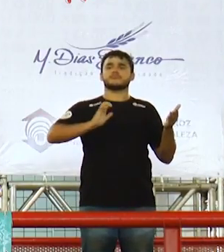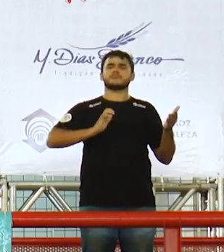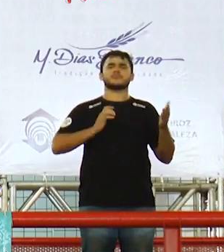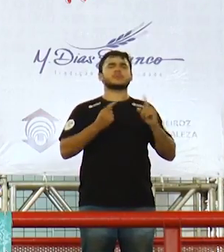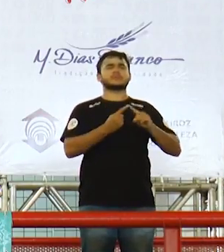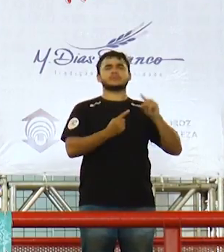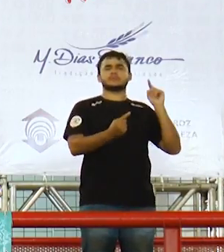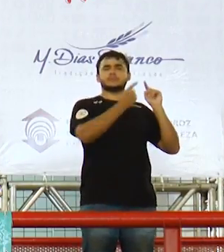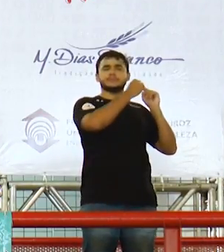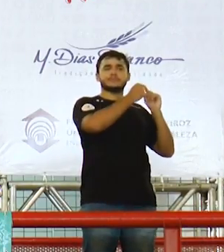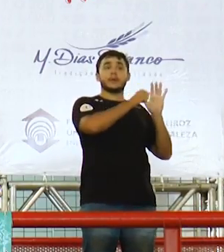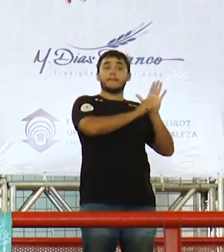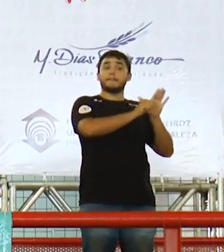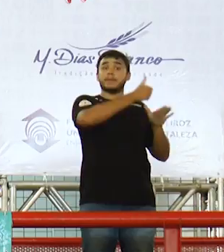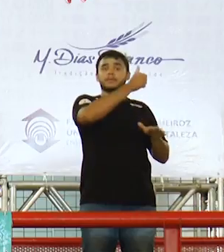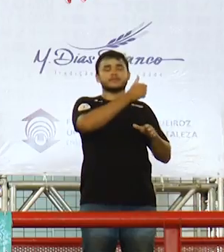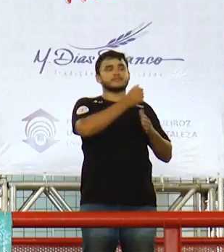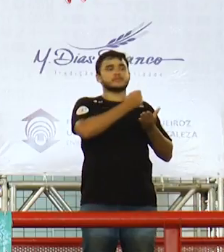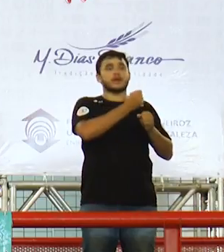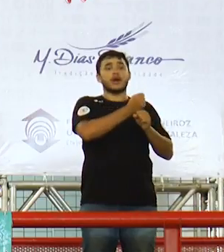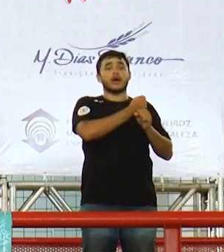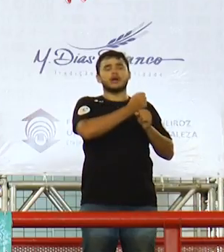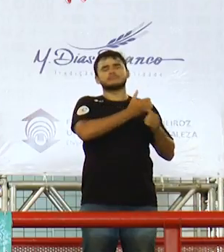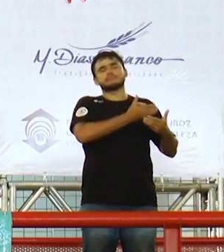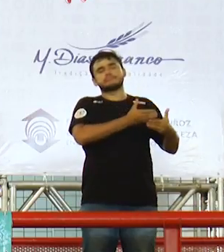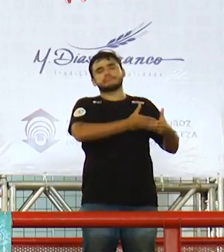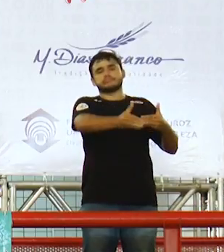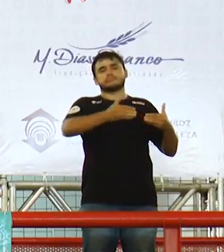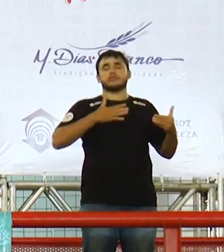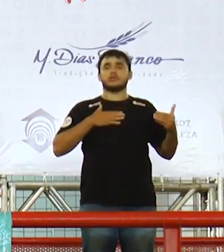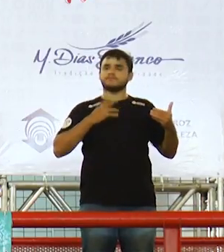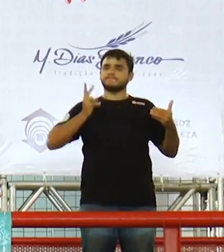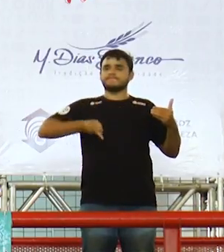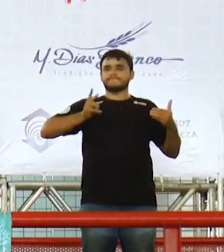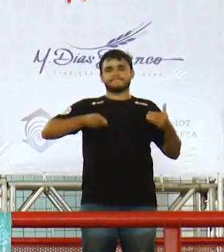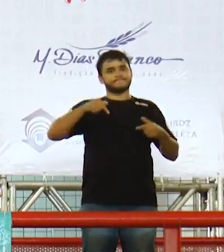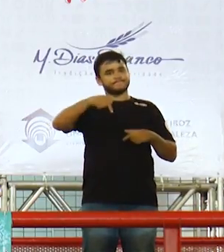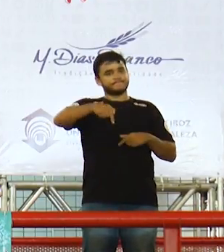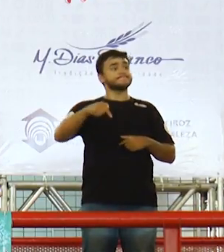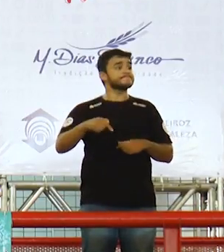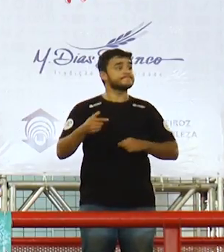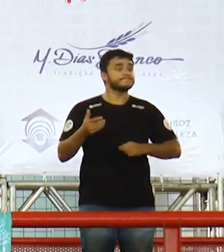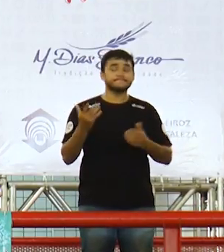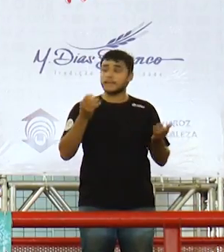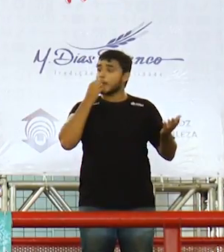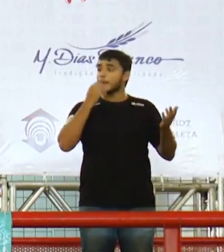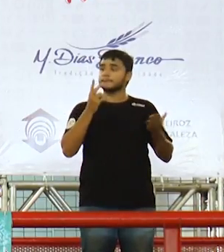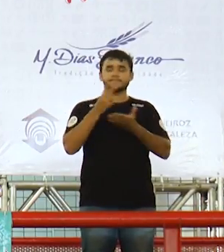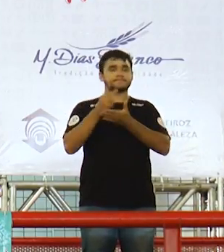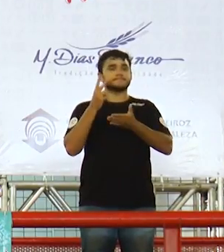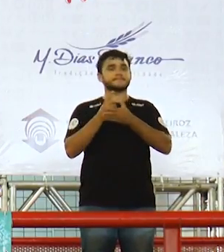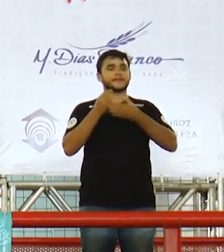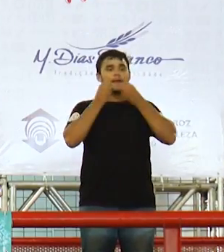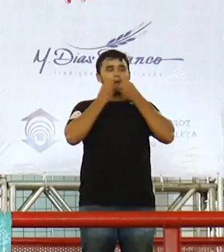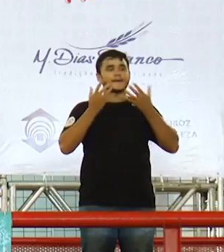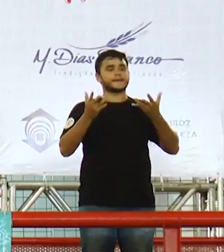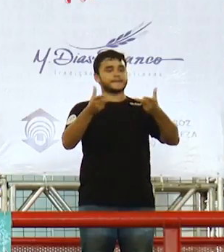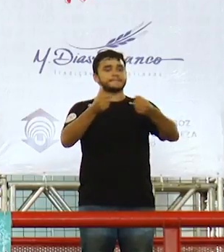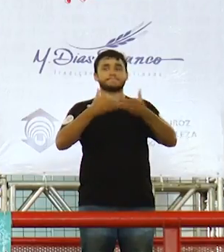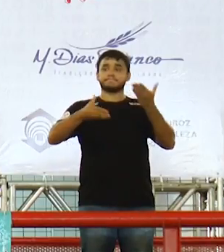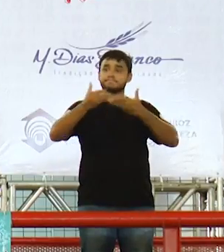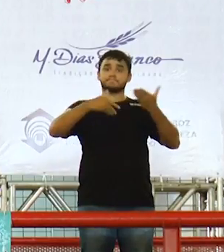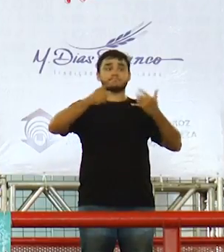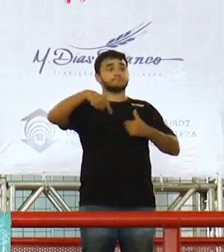o início, desde o primeiro ano do projeto. Fico muito feliz de estar aqui sempre